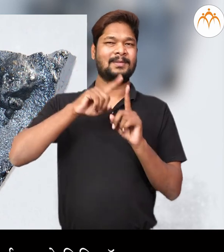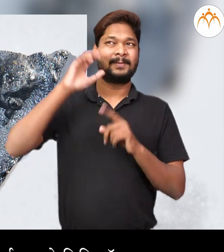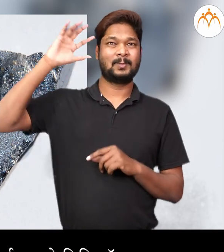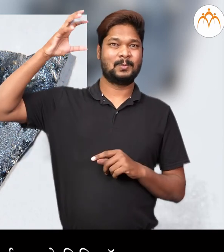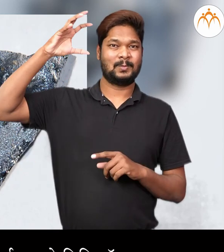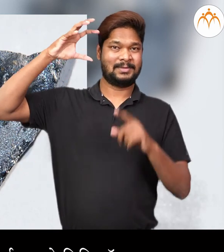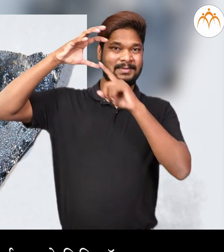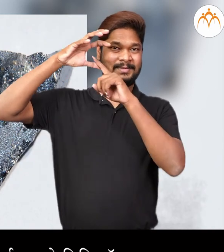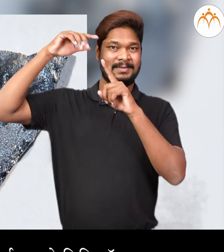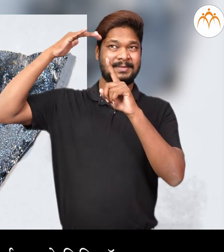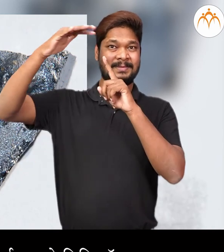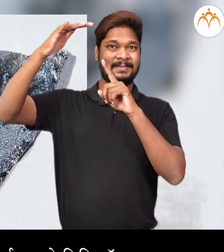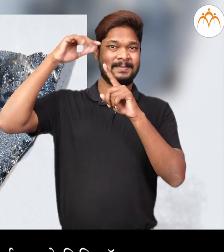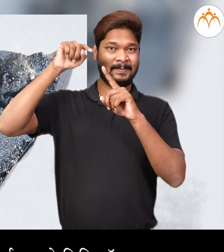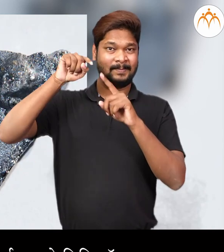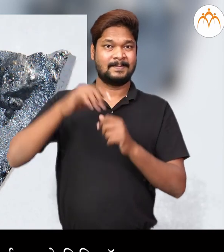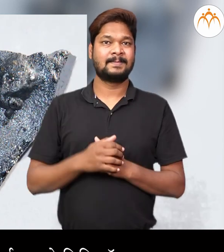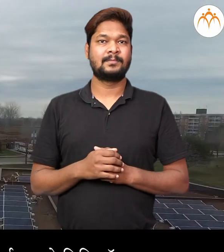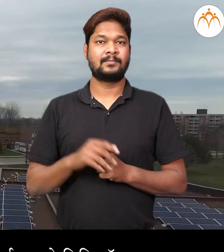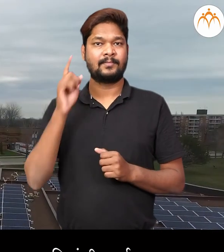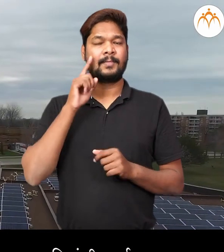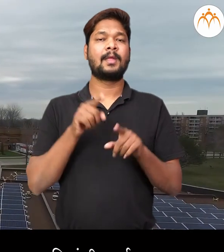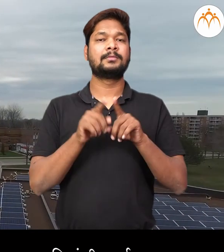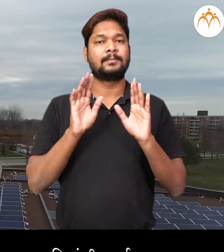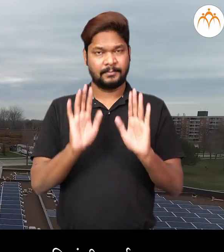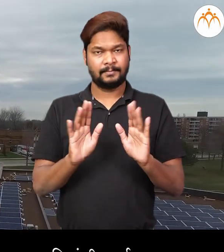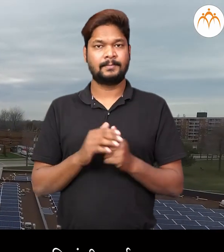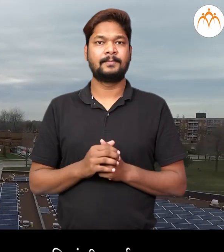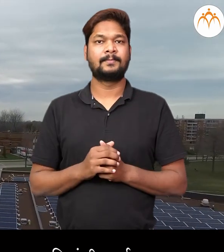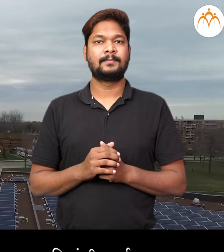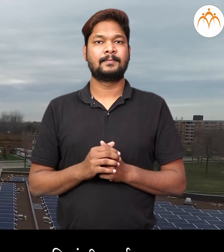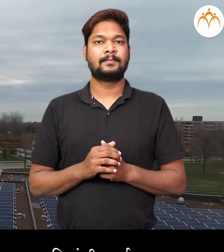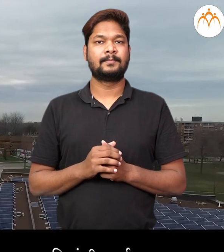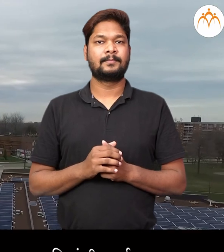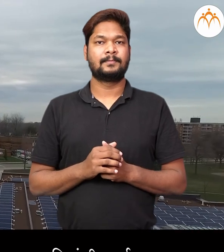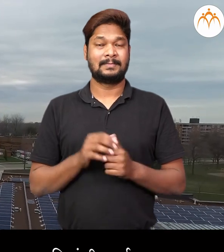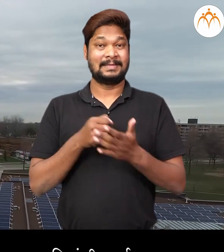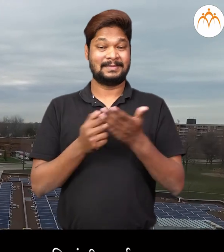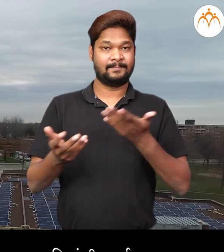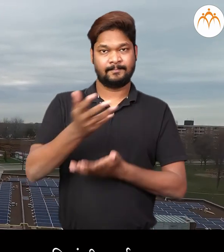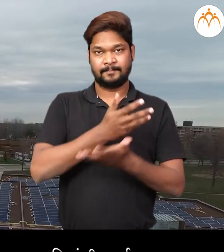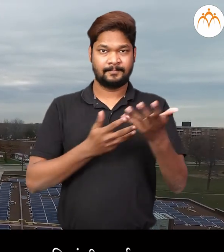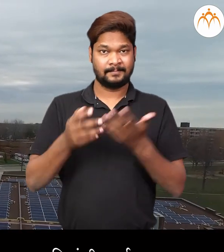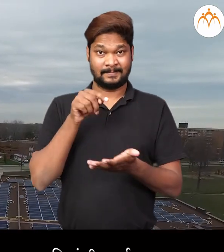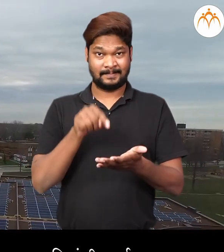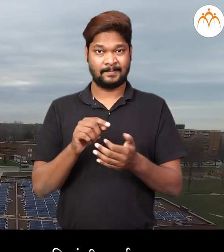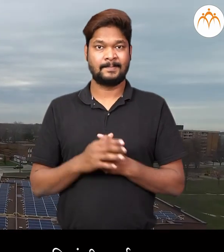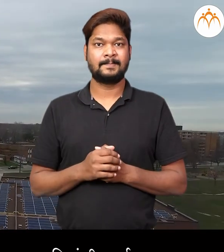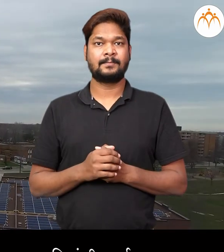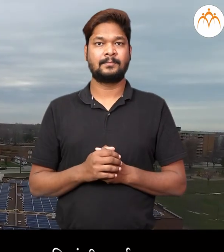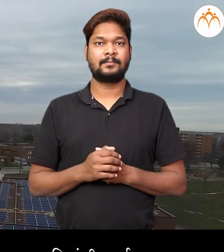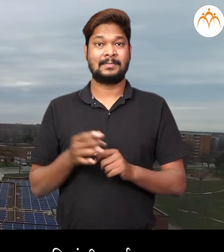सौर पॅनलसाठी उत्तम पदार्थ म्हणजे सिलिकॉन. या पदार्थाच्या गुणधर्माविषयी आपल्या मित्रांशी चर्चा